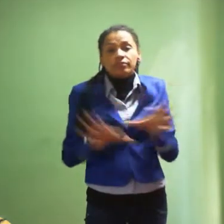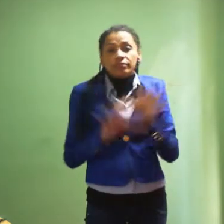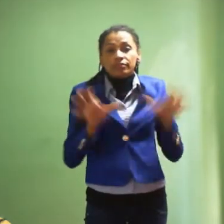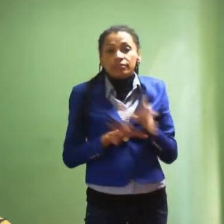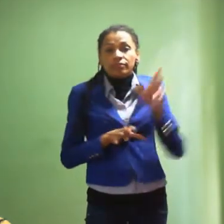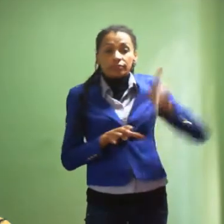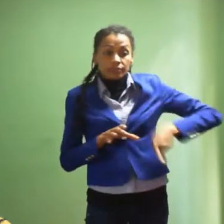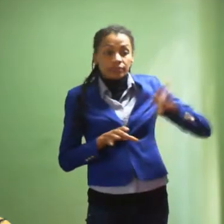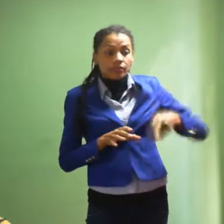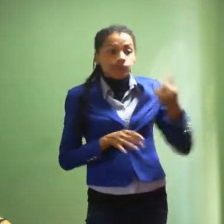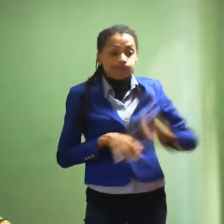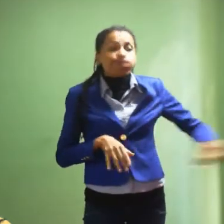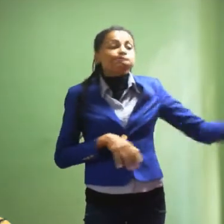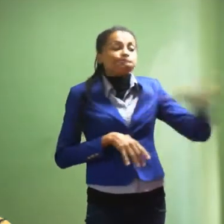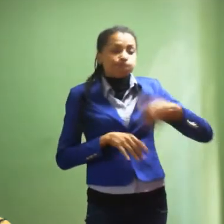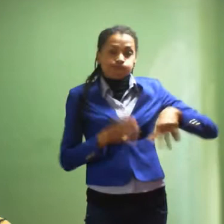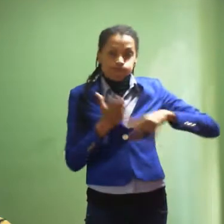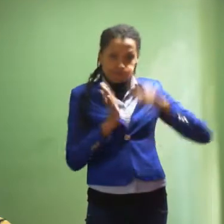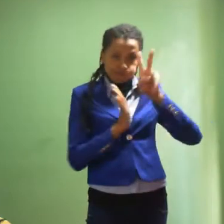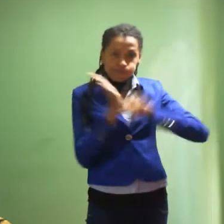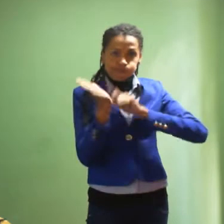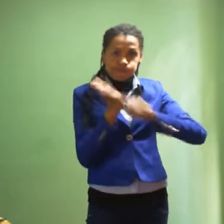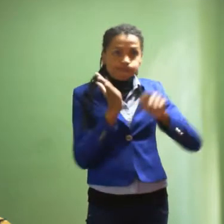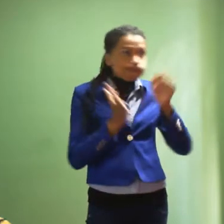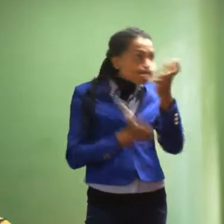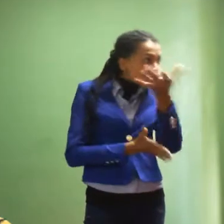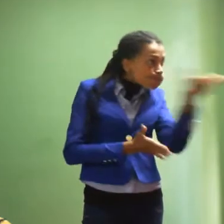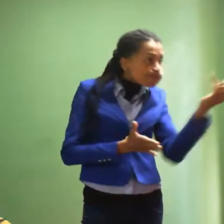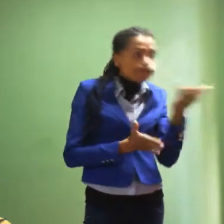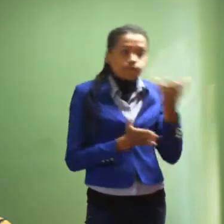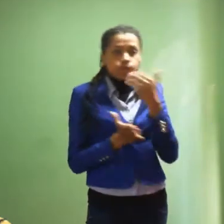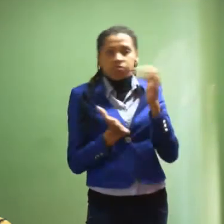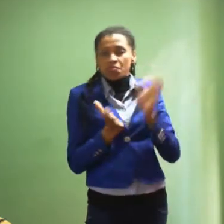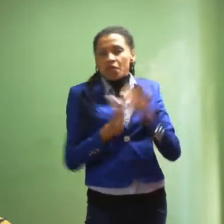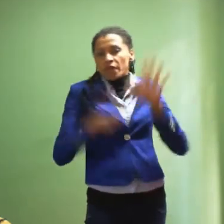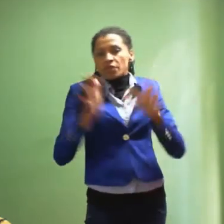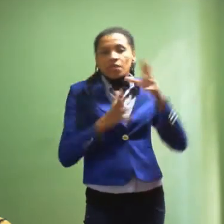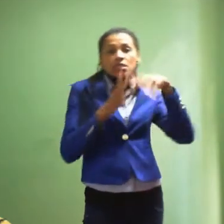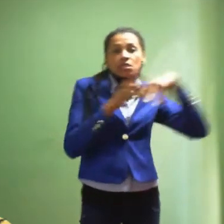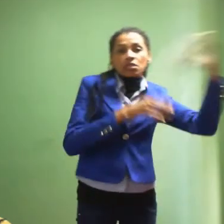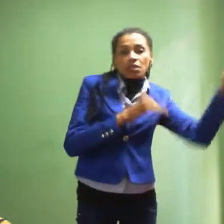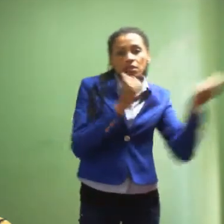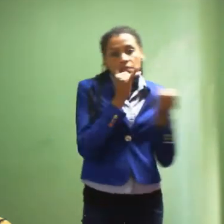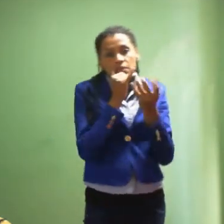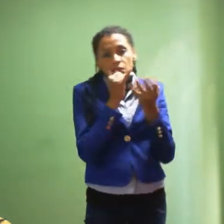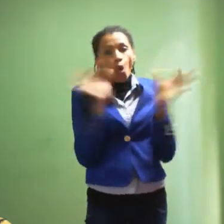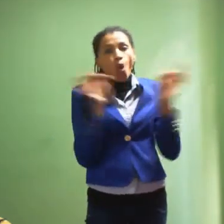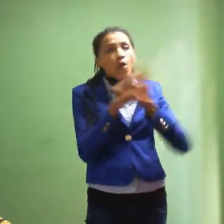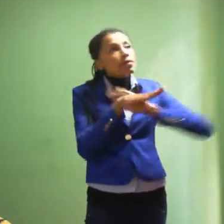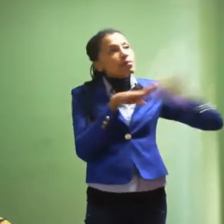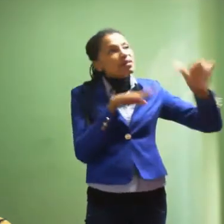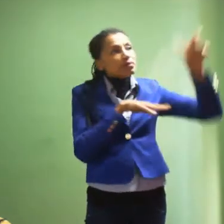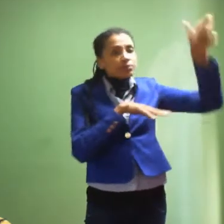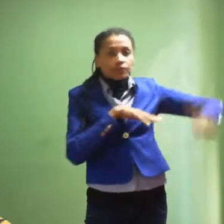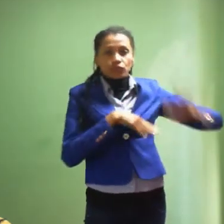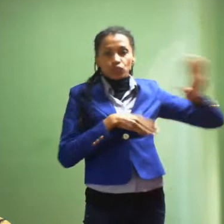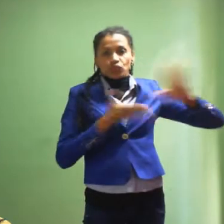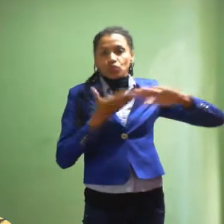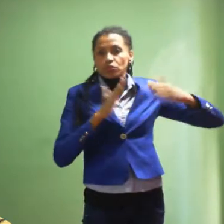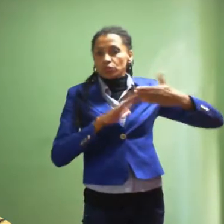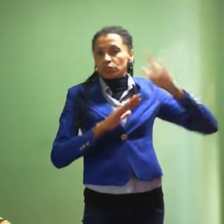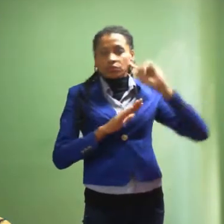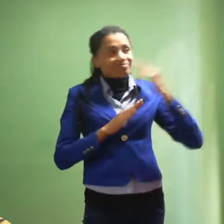la lengua escrita en los proyectos pedagógicos, es cuando hay una salida pedagógica, cuando viene un miembro de la comunidad